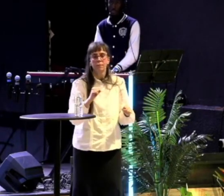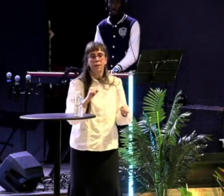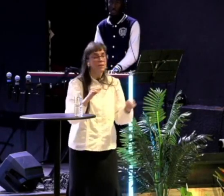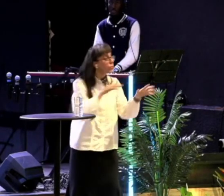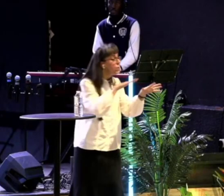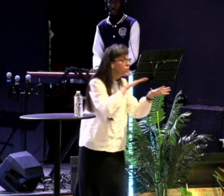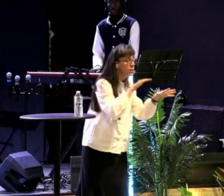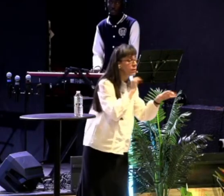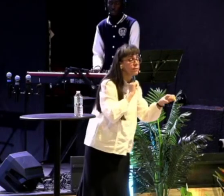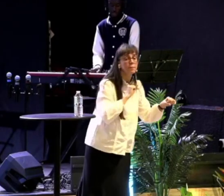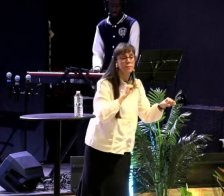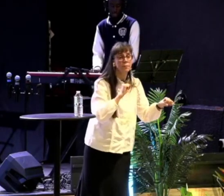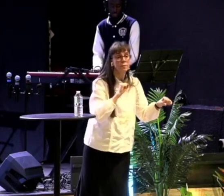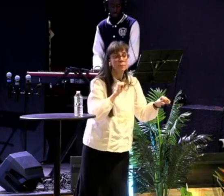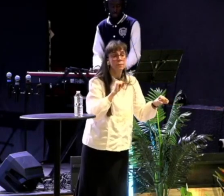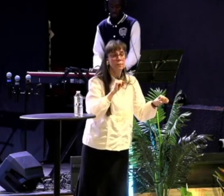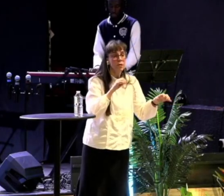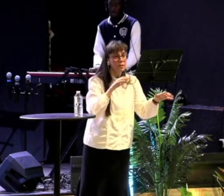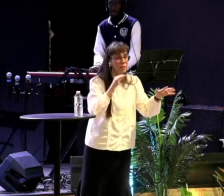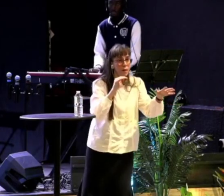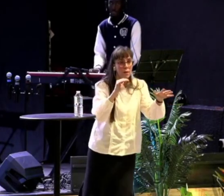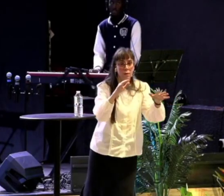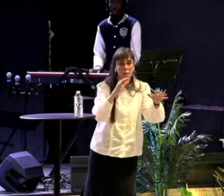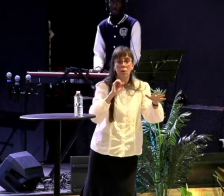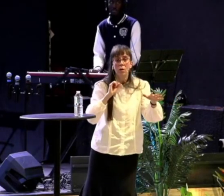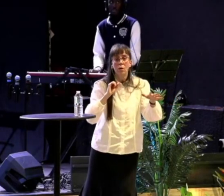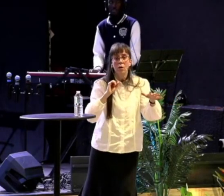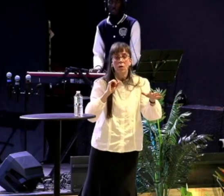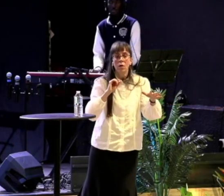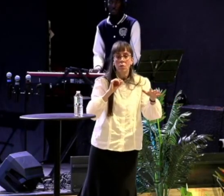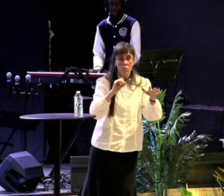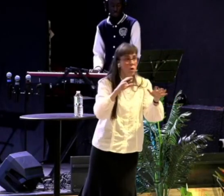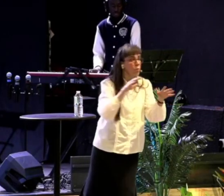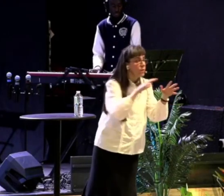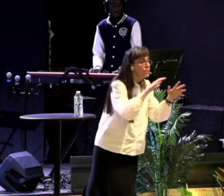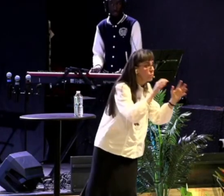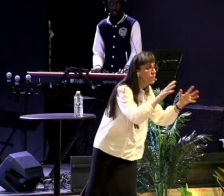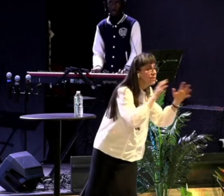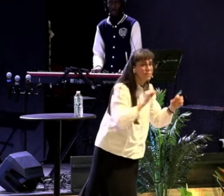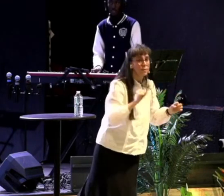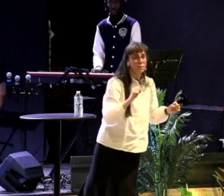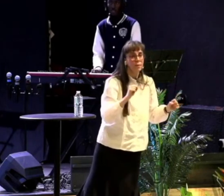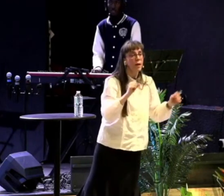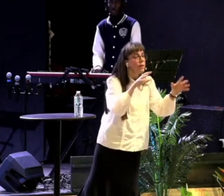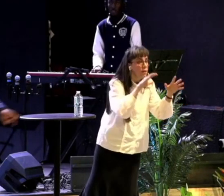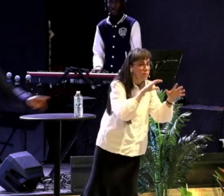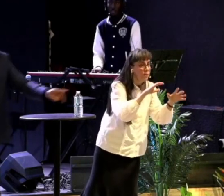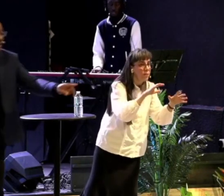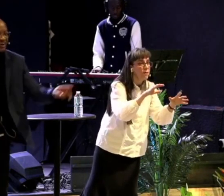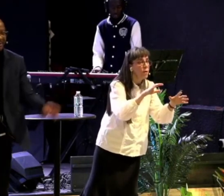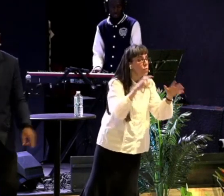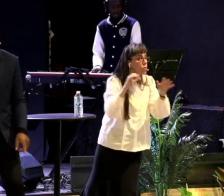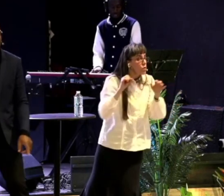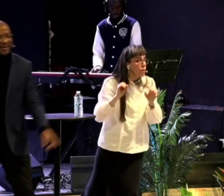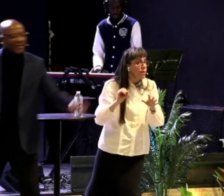esprits qui sont destinés à exercer un ministère en faveur de ceux qui doivent hériter du